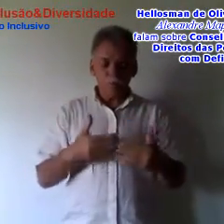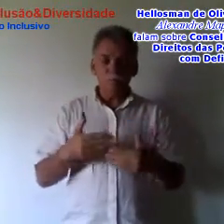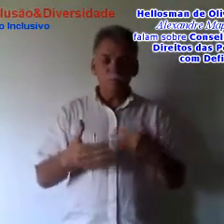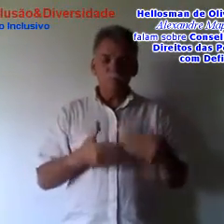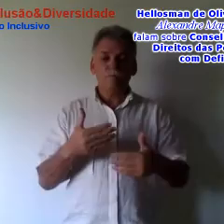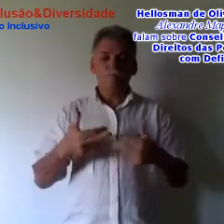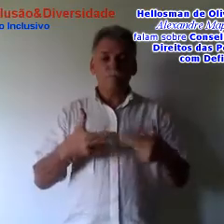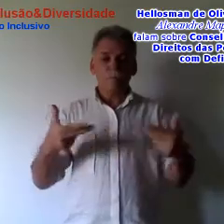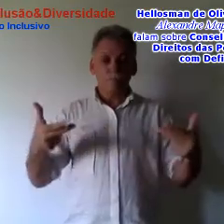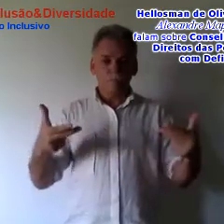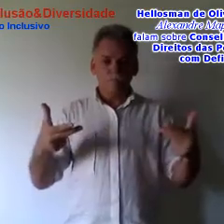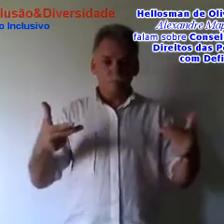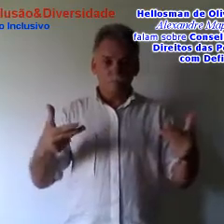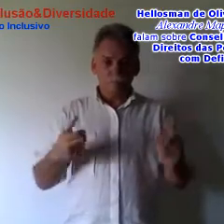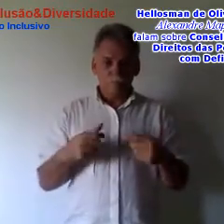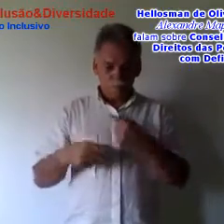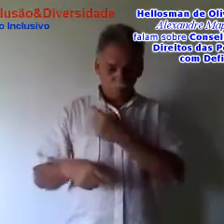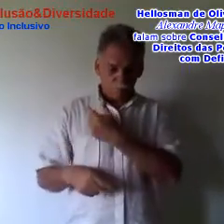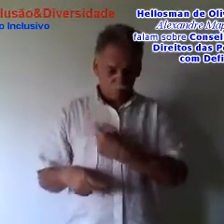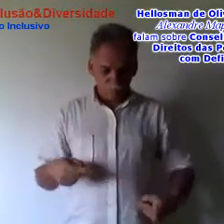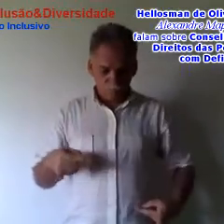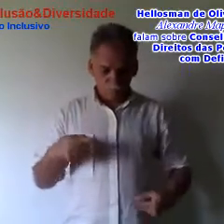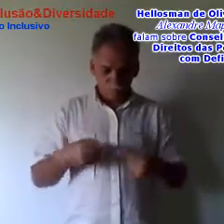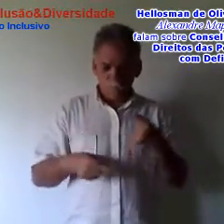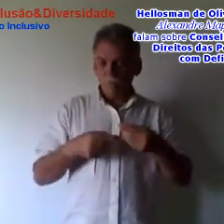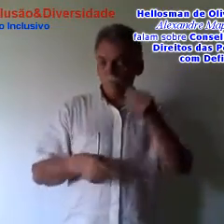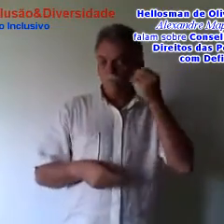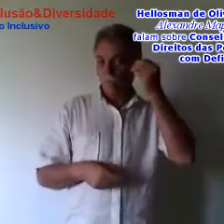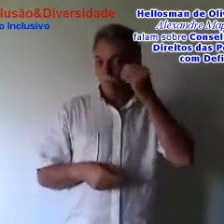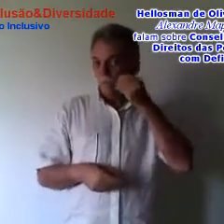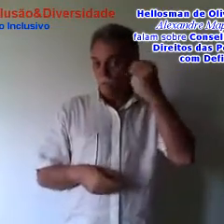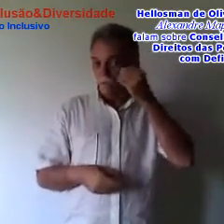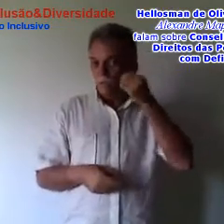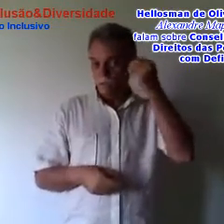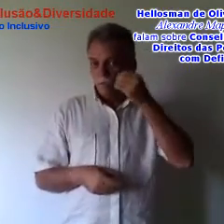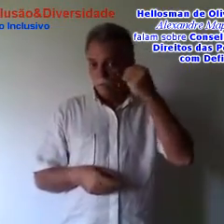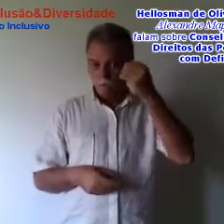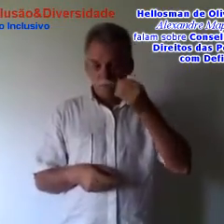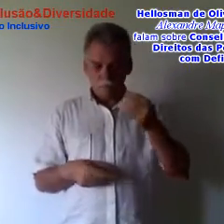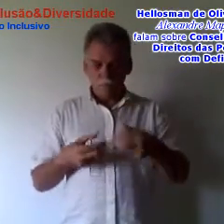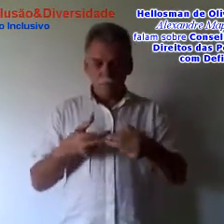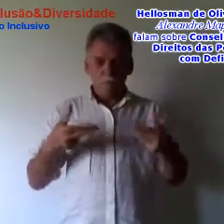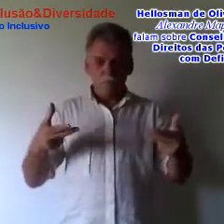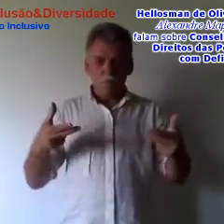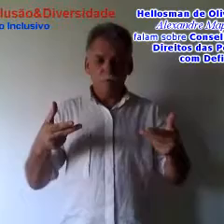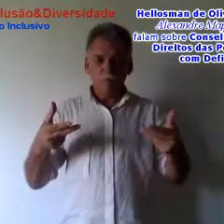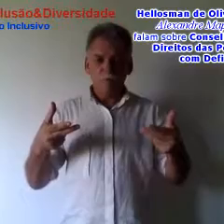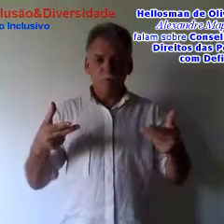argumentações A ou B em relação a políticas públicas. E foi uma experiência muito gratificante, onde